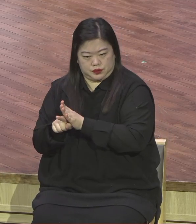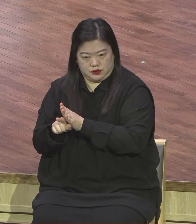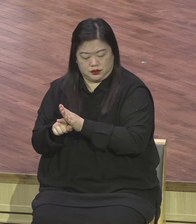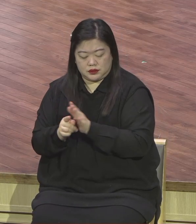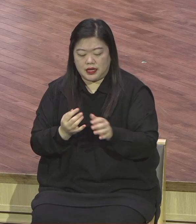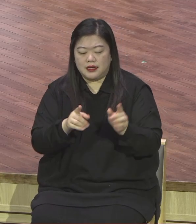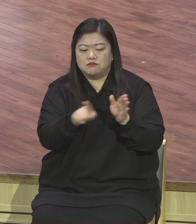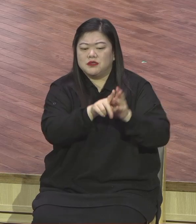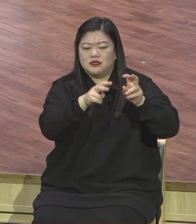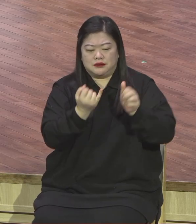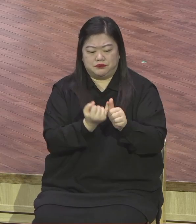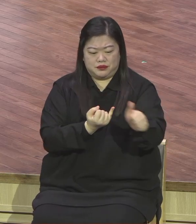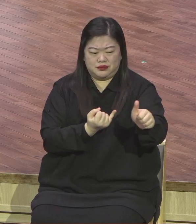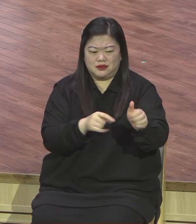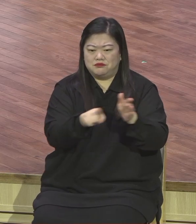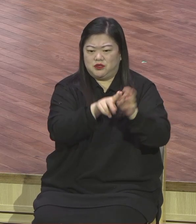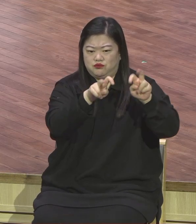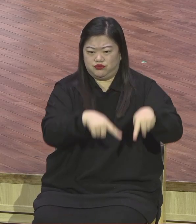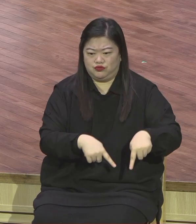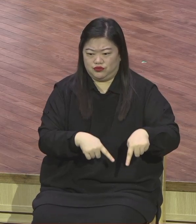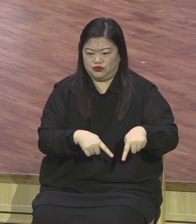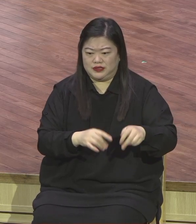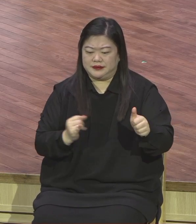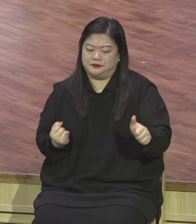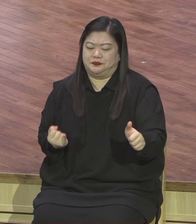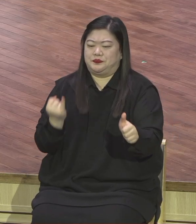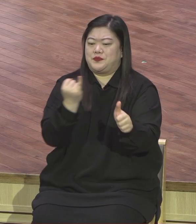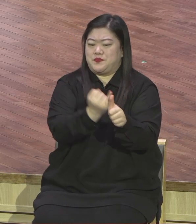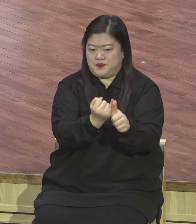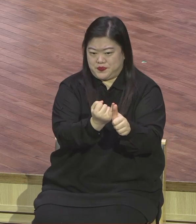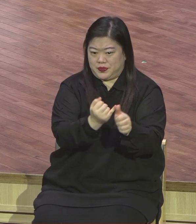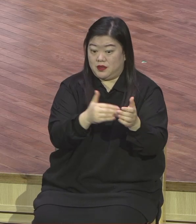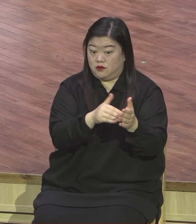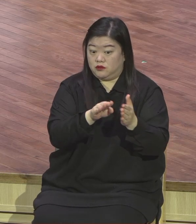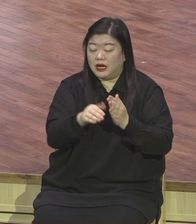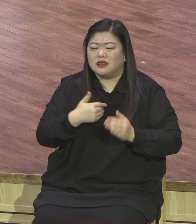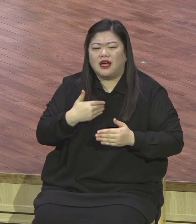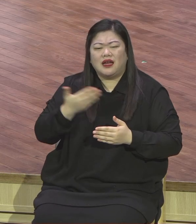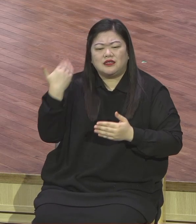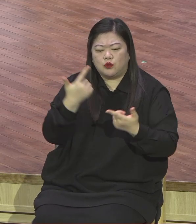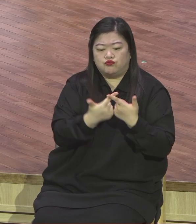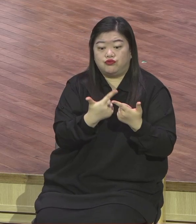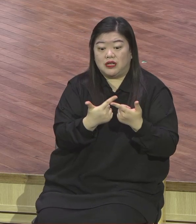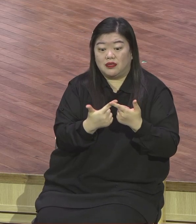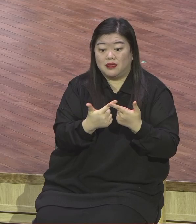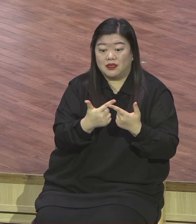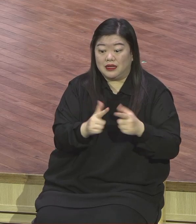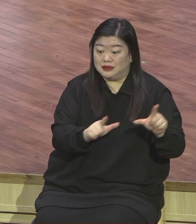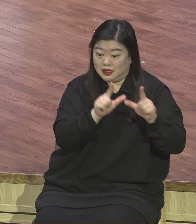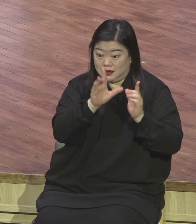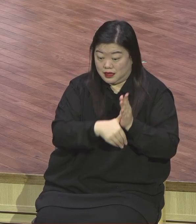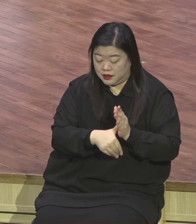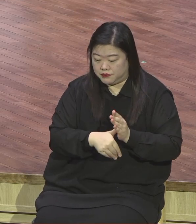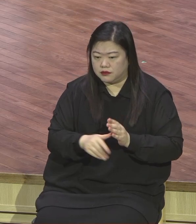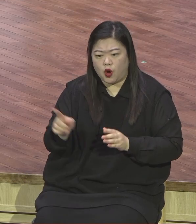몽둥이로 맨퀴리를 때리고 부산에서 그런 일 많았어요. 그런 간증 많이 들었어요.